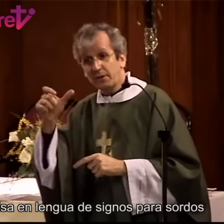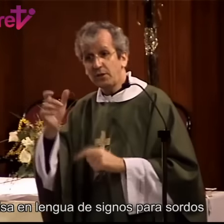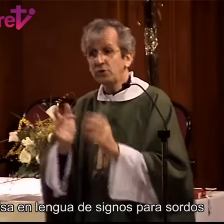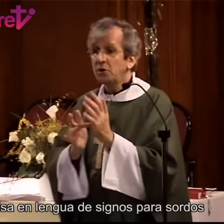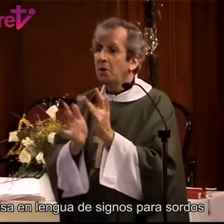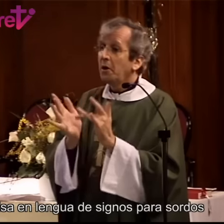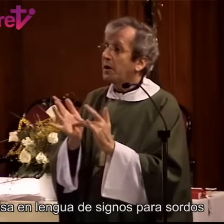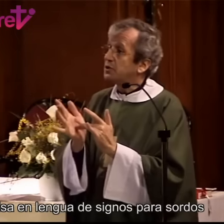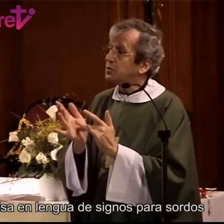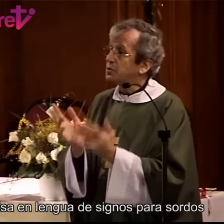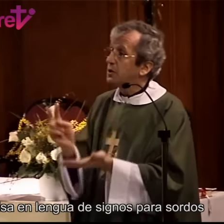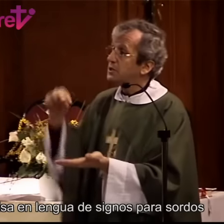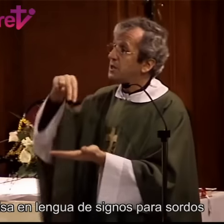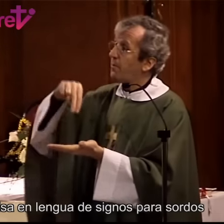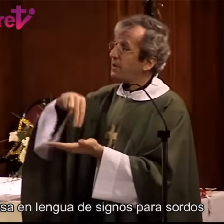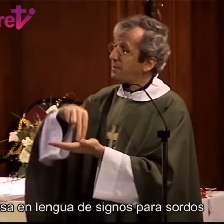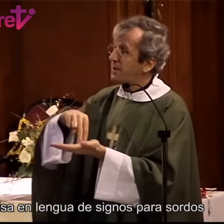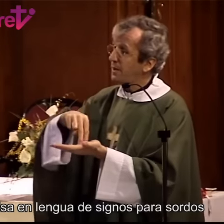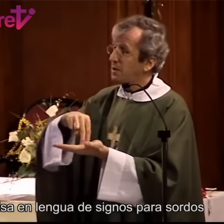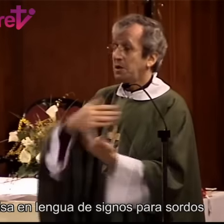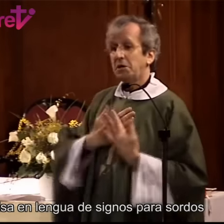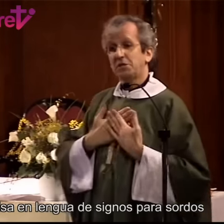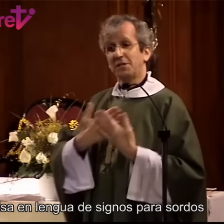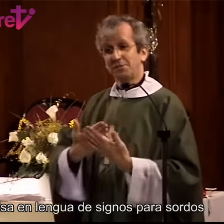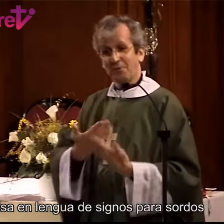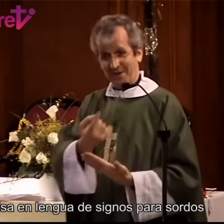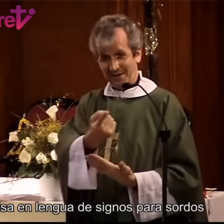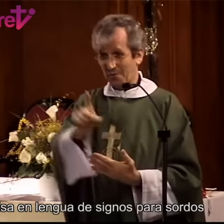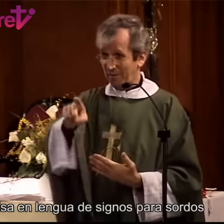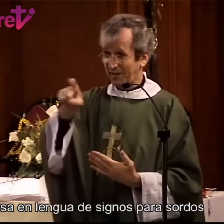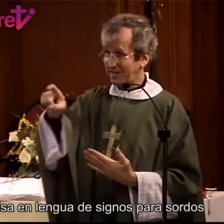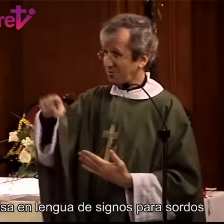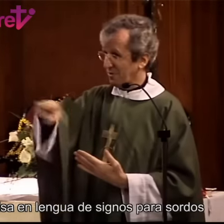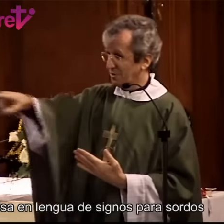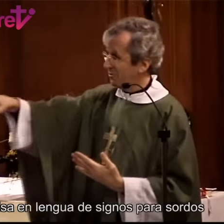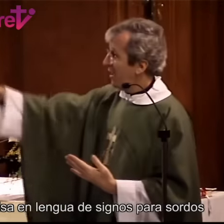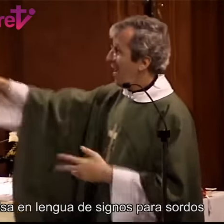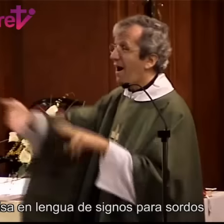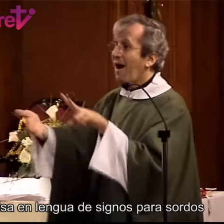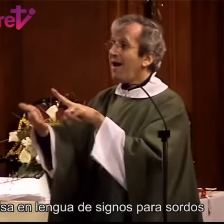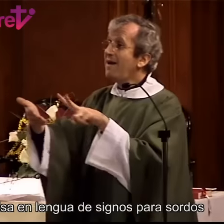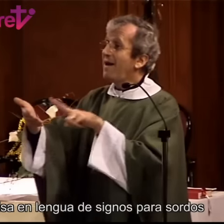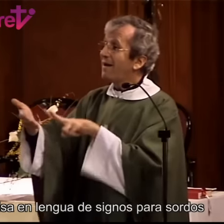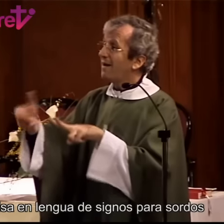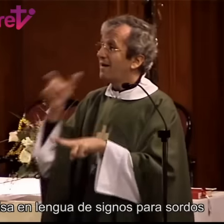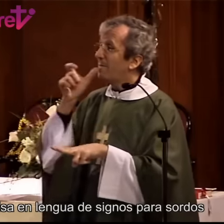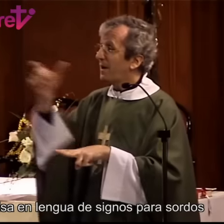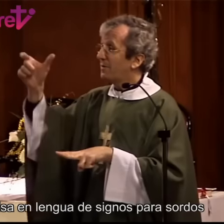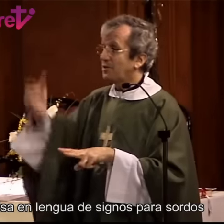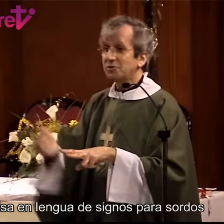Dios, Jesús se pone de pie y se dispone, como a veces escogemos algunos, a leer la palabra de Dios.